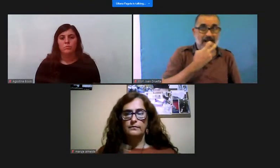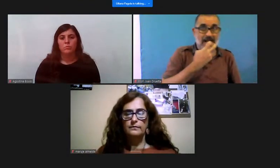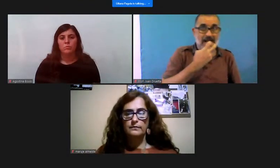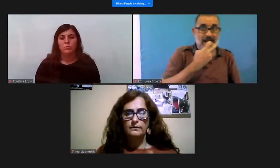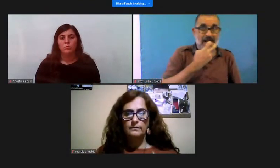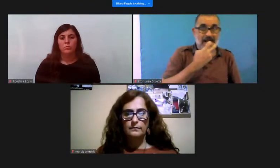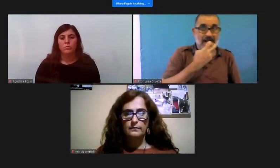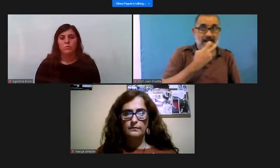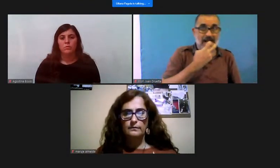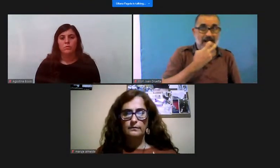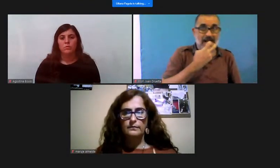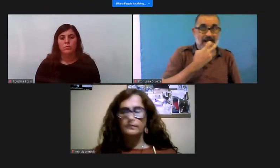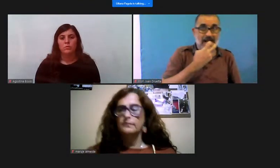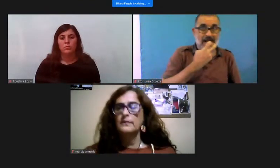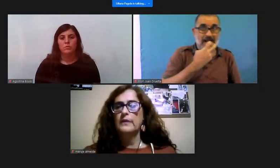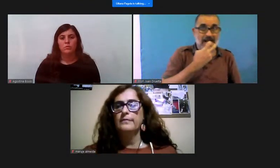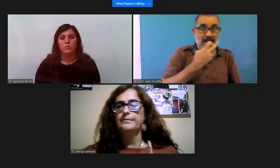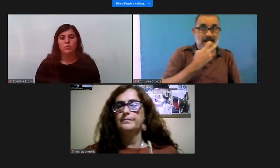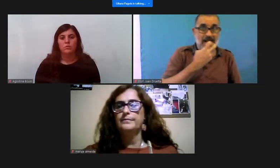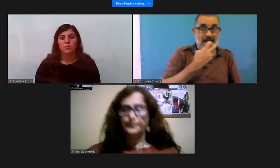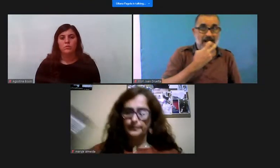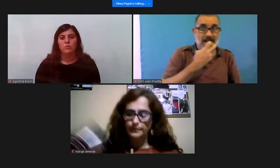dicen oralismo,